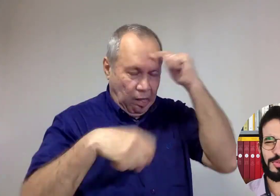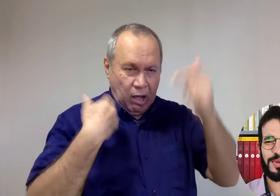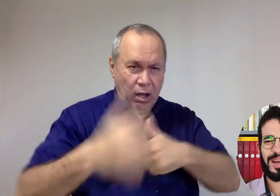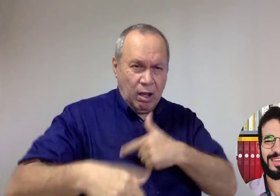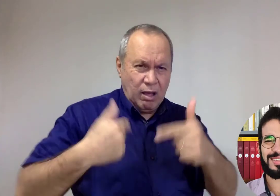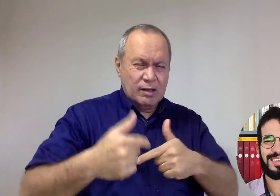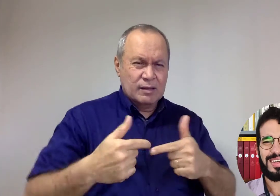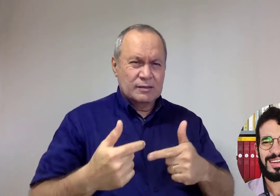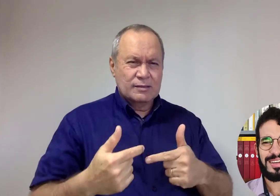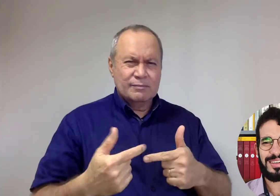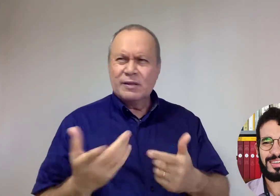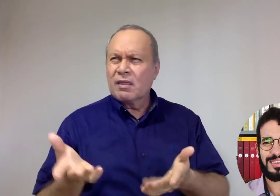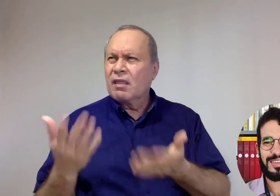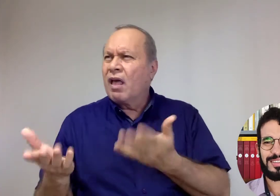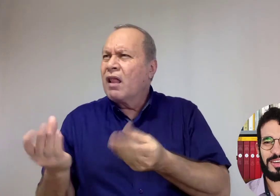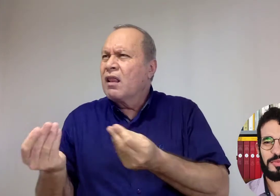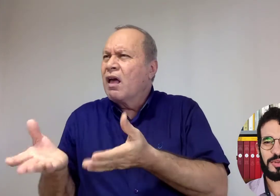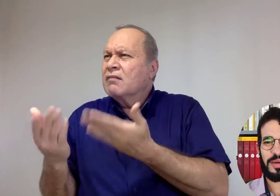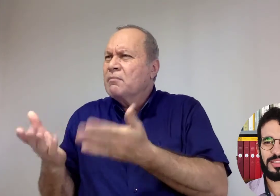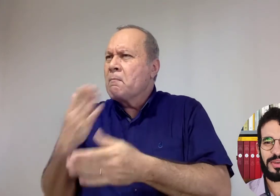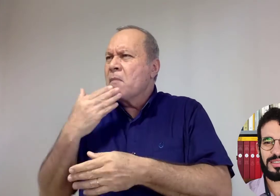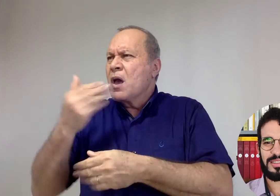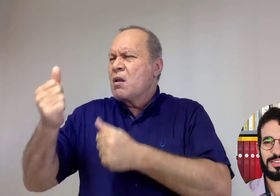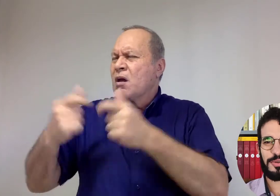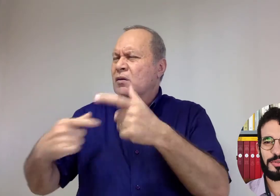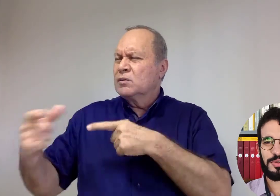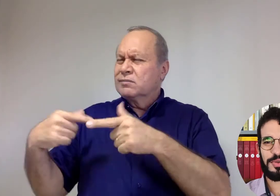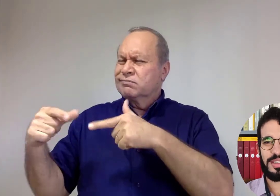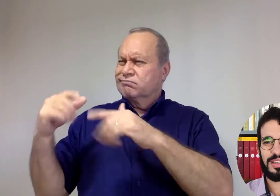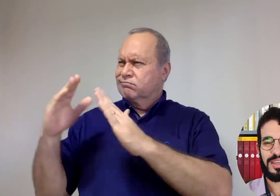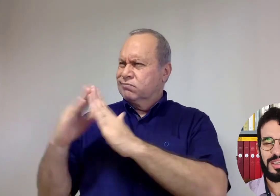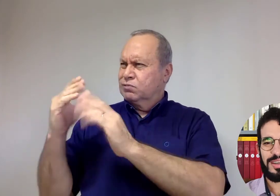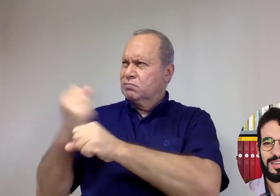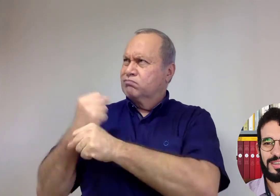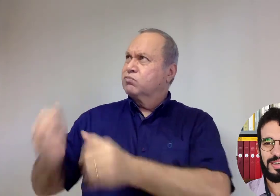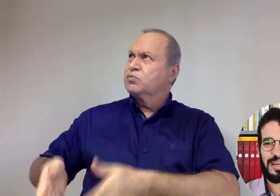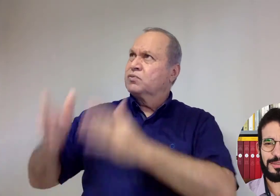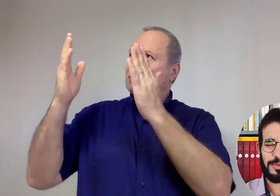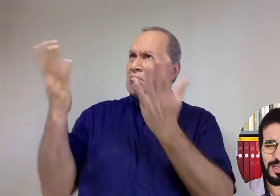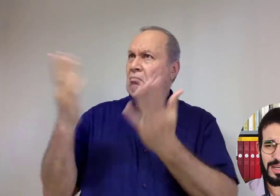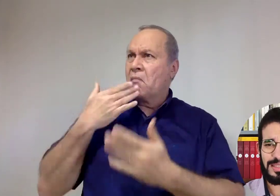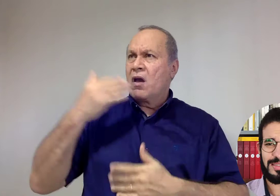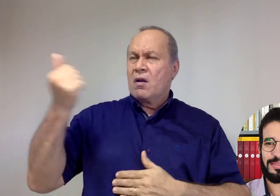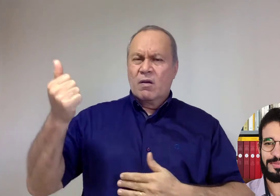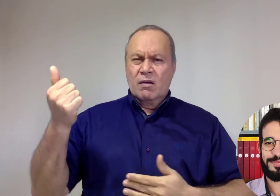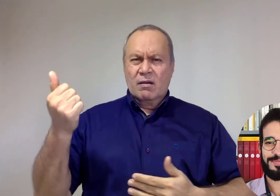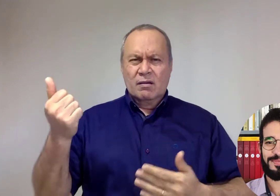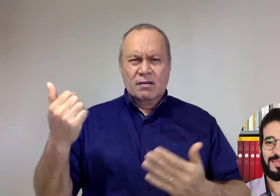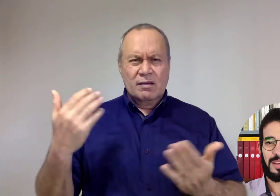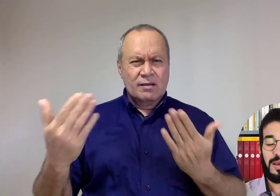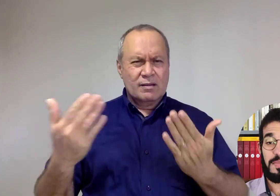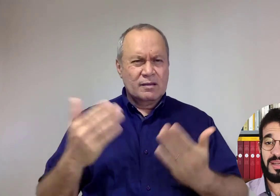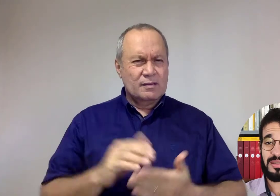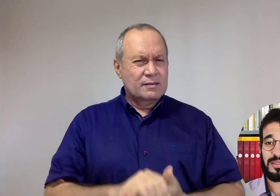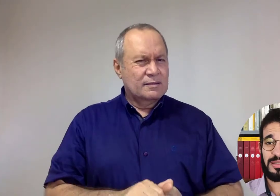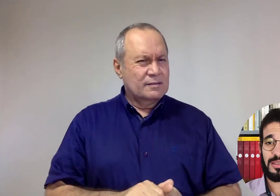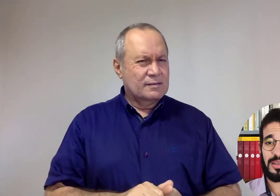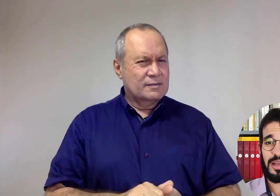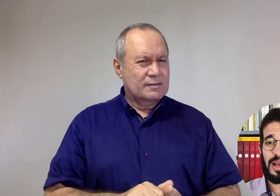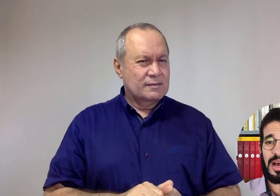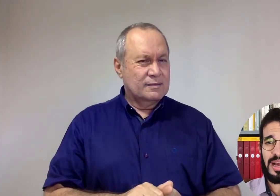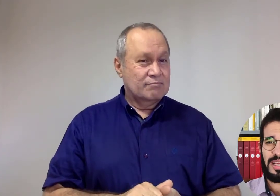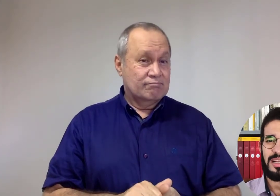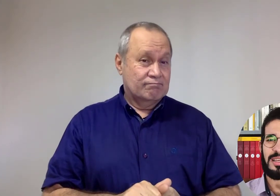tantos outros lugares que seriam muito mais fáceis de construir a sua casa.